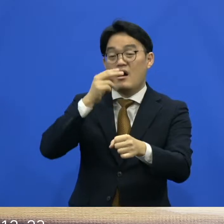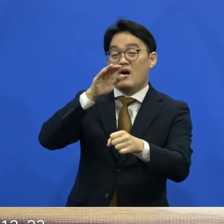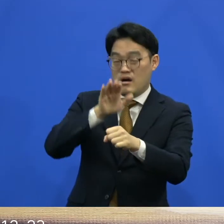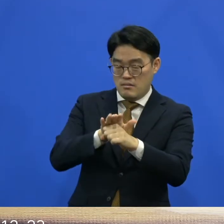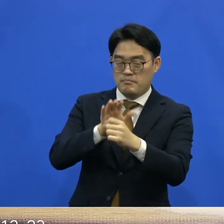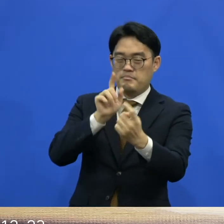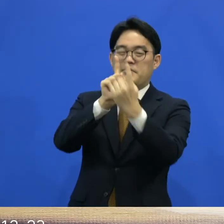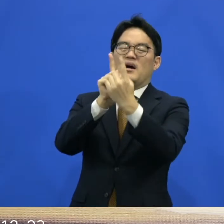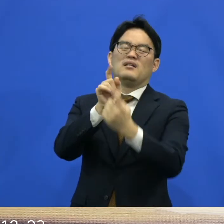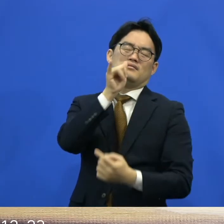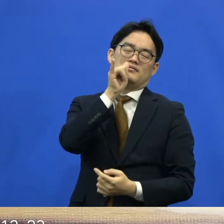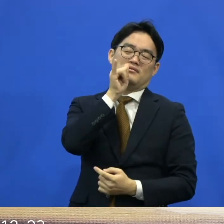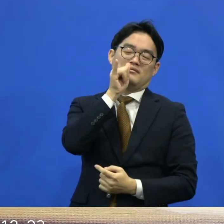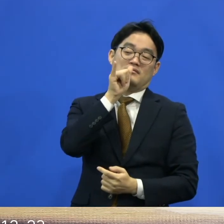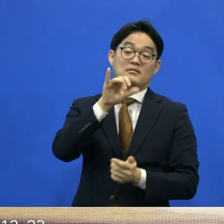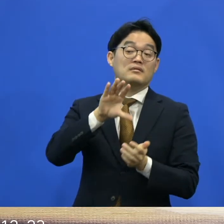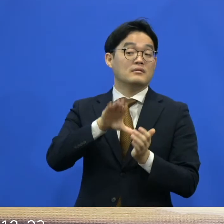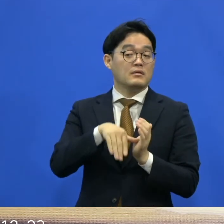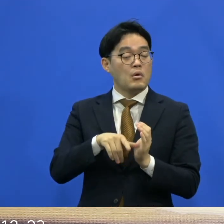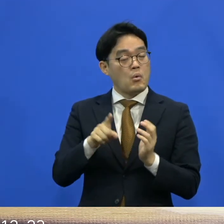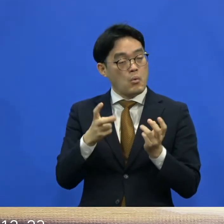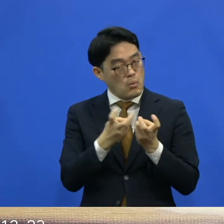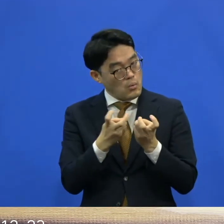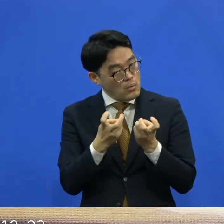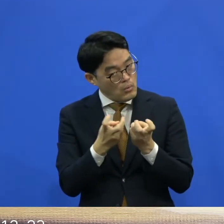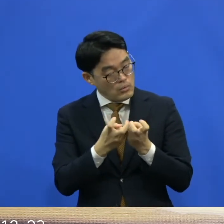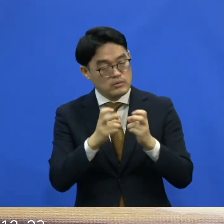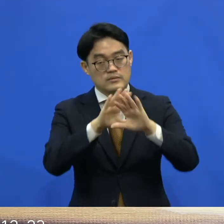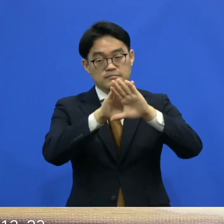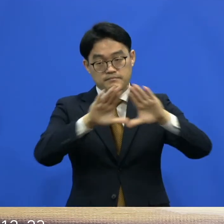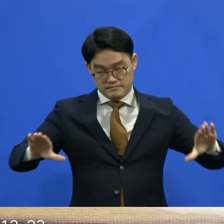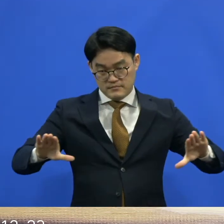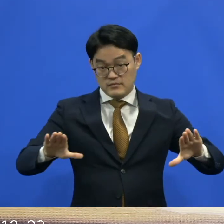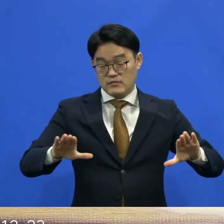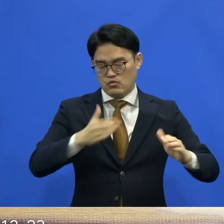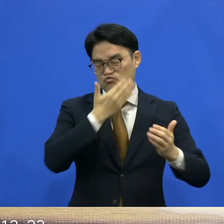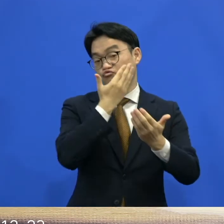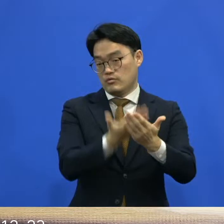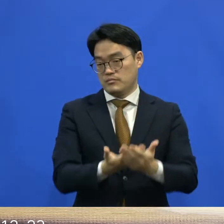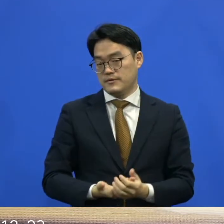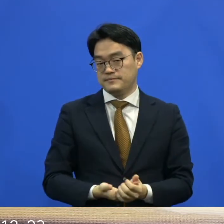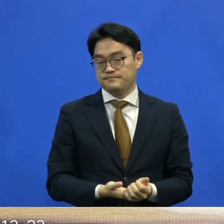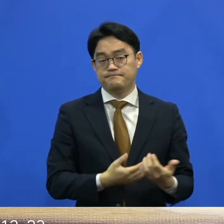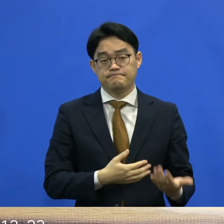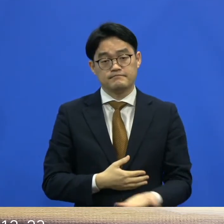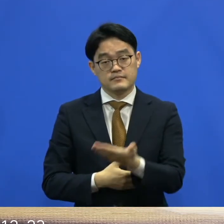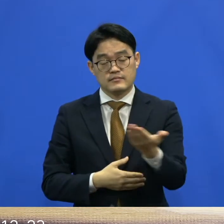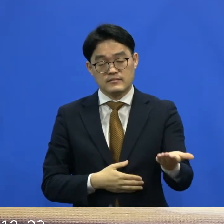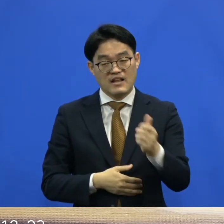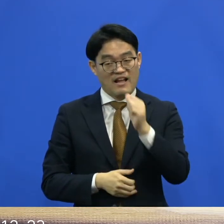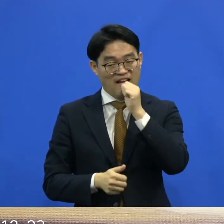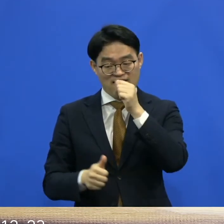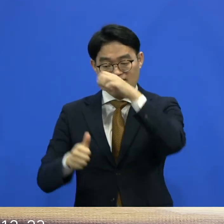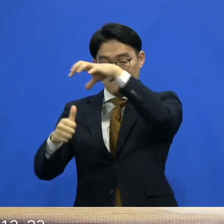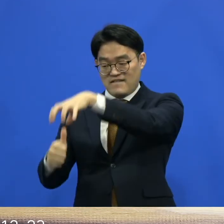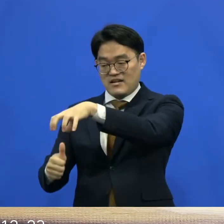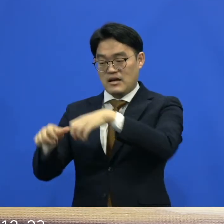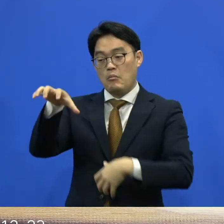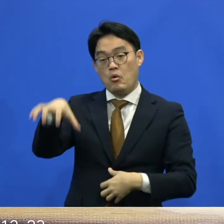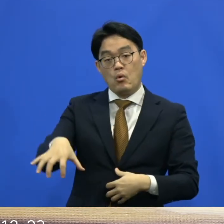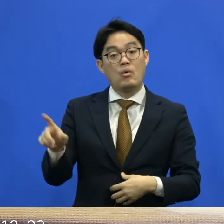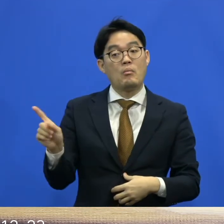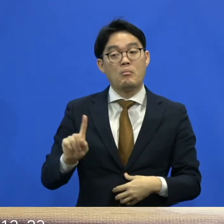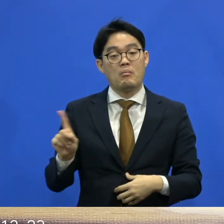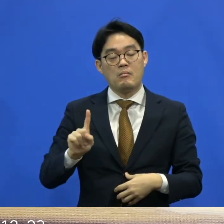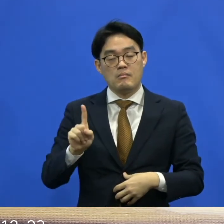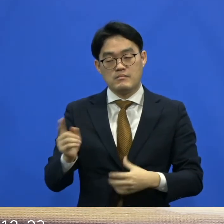여러분 이때를 어떻게 넘기는가가 문제입니다. 이때를 어떻게 넘기는가. 자, 여러분 감옥은 어떤 곳입니까? 철저히 격리된